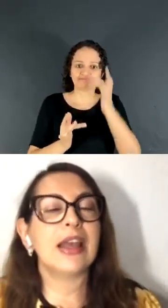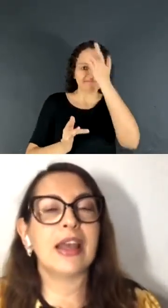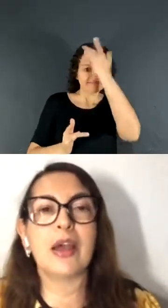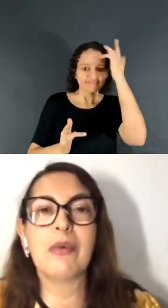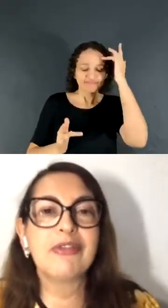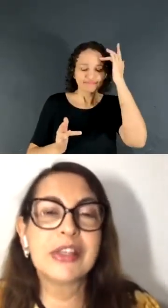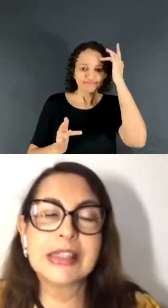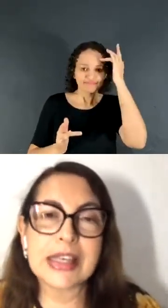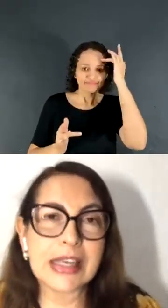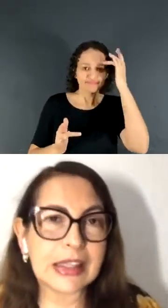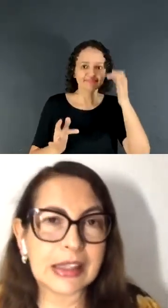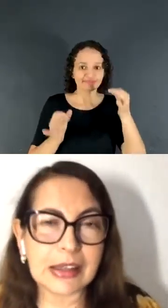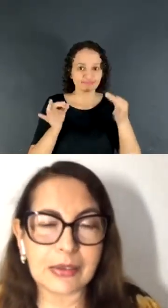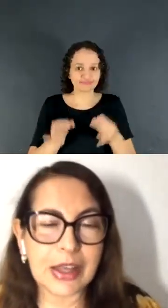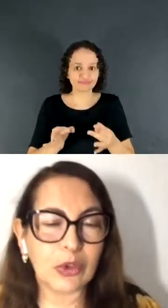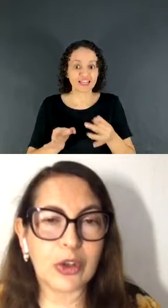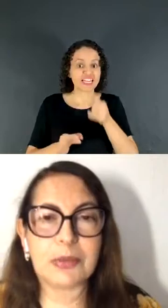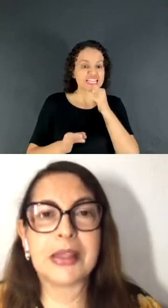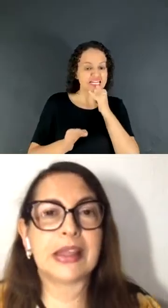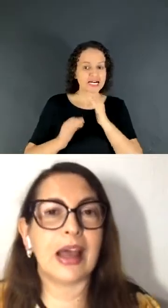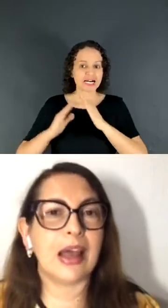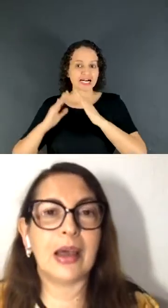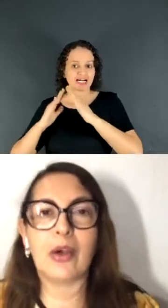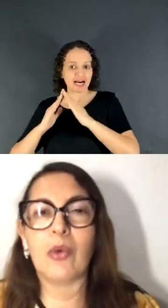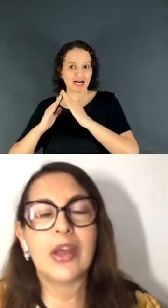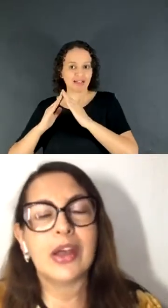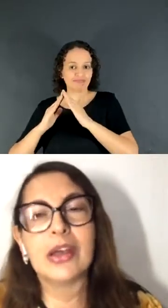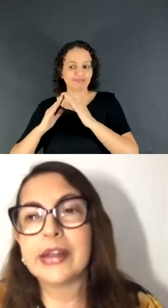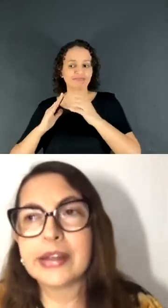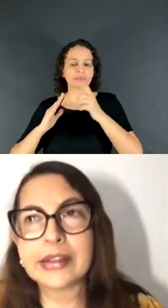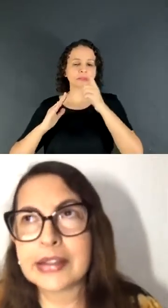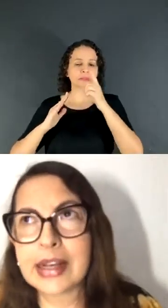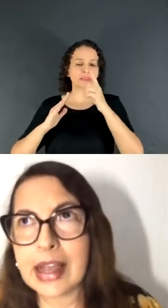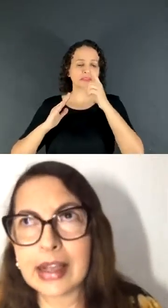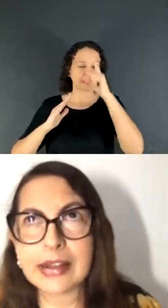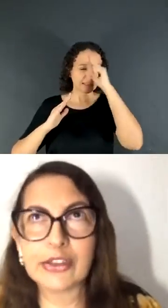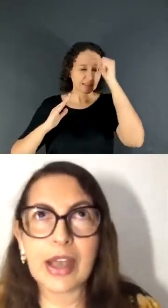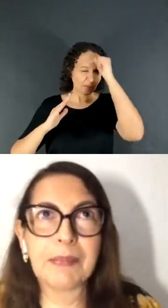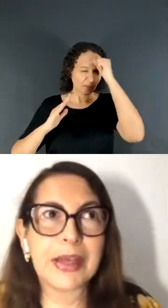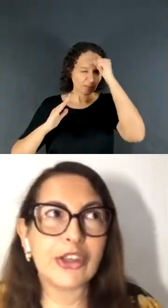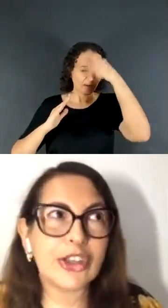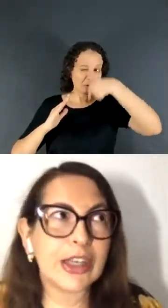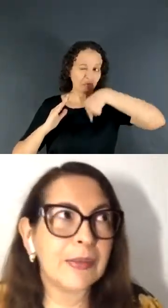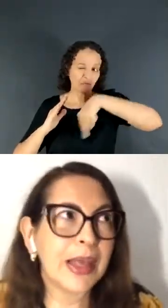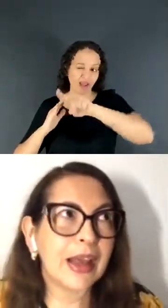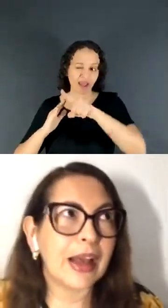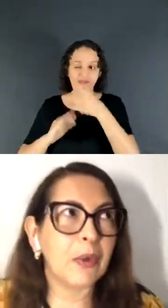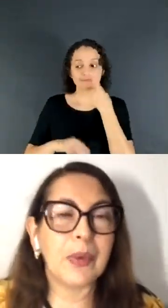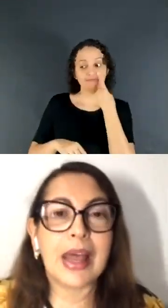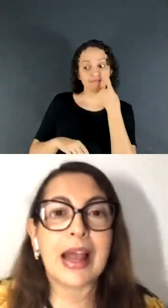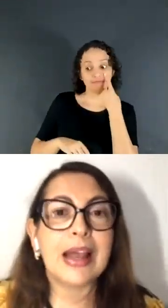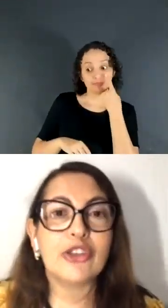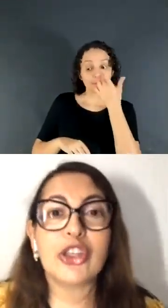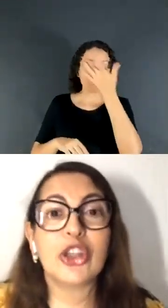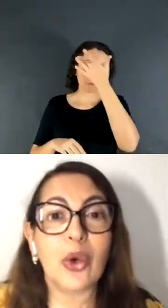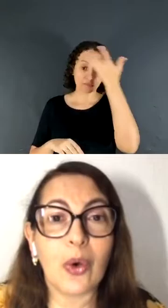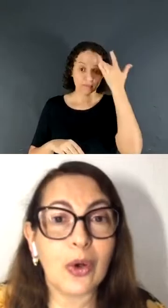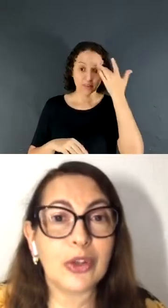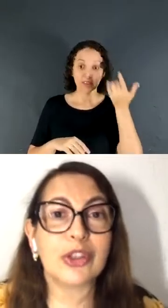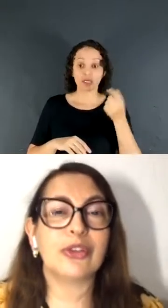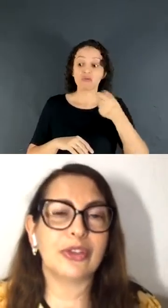fazer uma visita, né, no hospital, sei lá, de repente a um lar